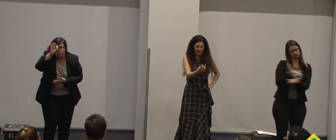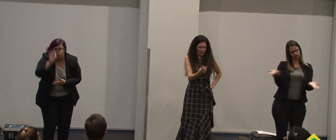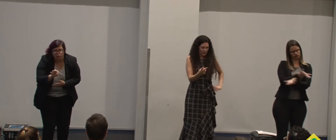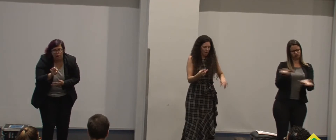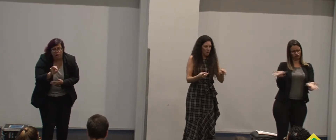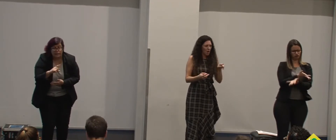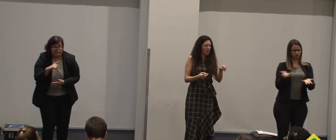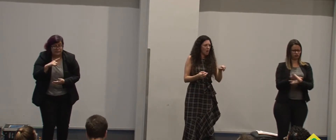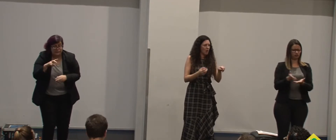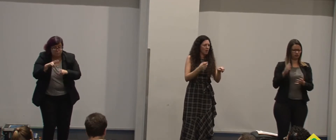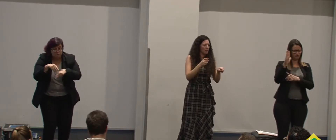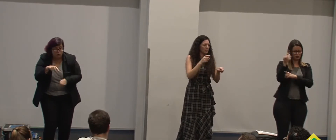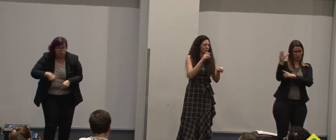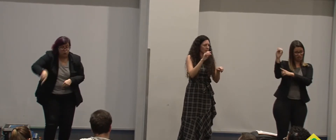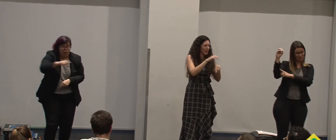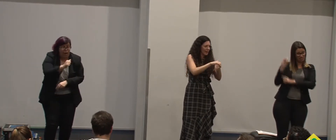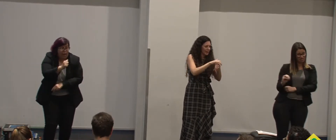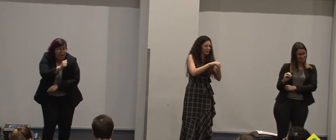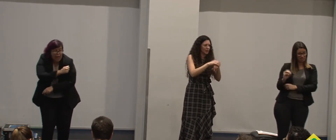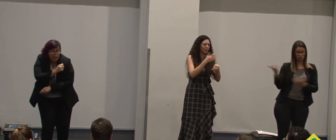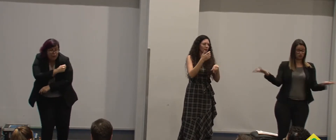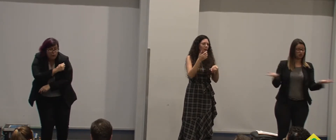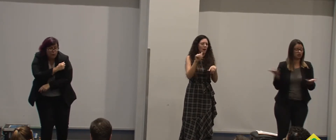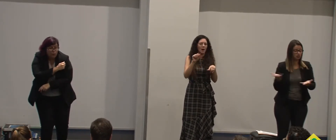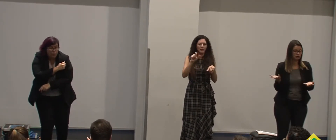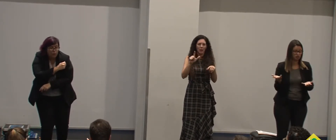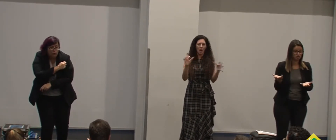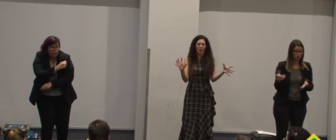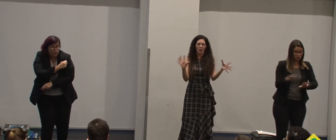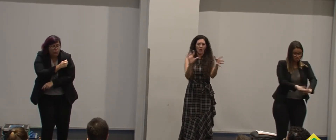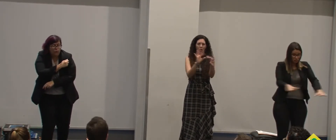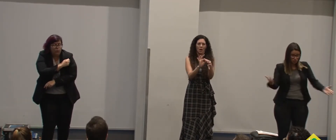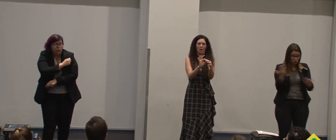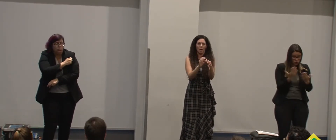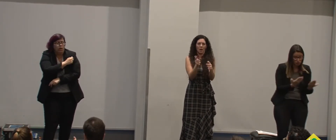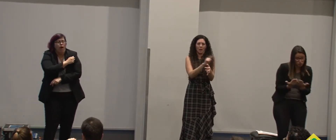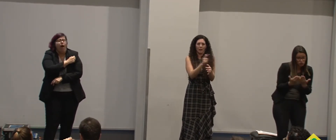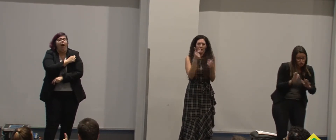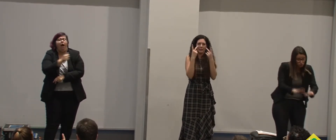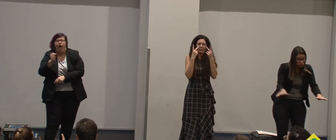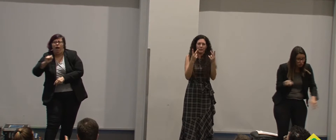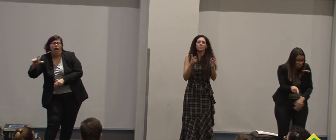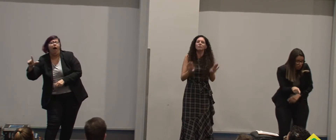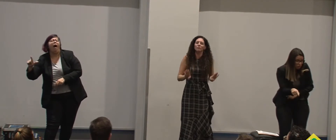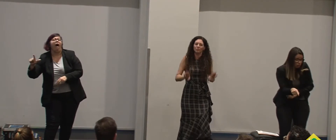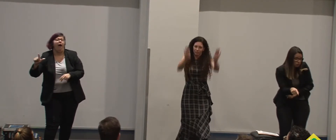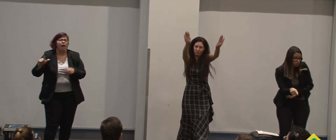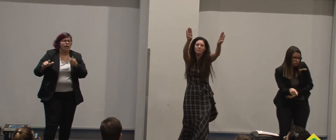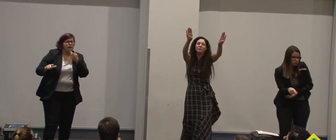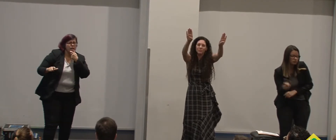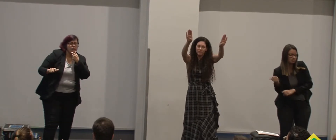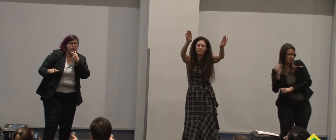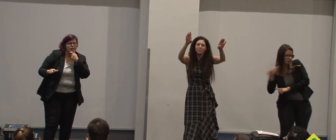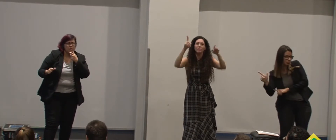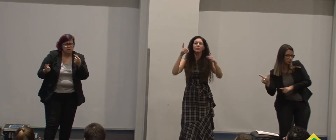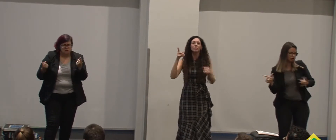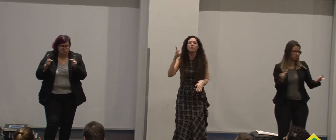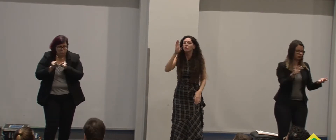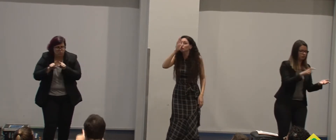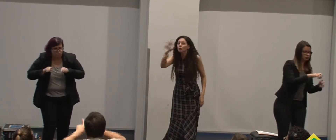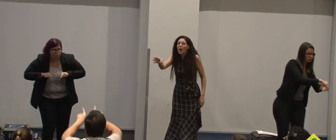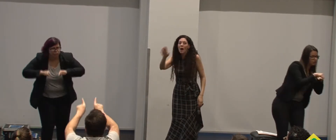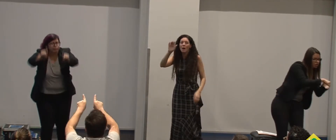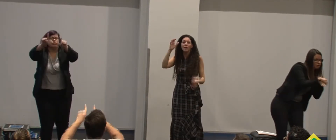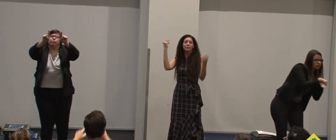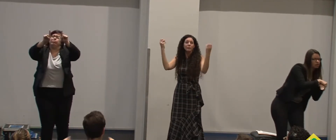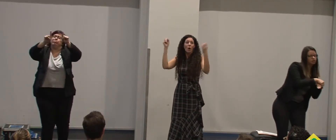o escriba, para que ele possa ajudar nessa contação na parte escrita. Então, a gente precisa entender que as